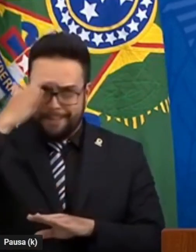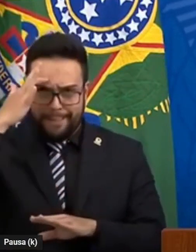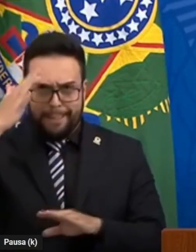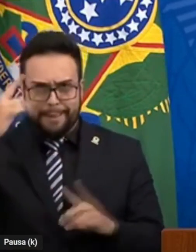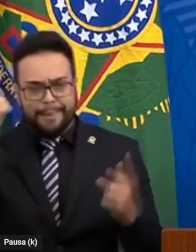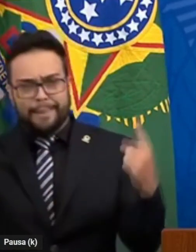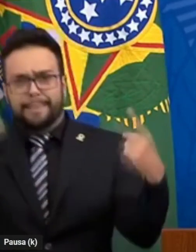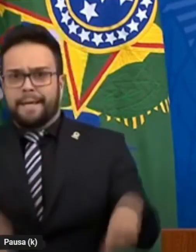que terá pela frente